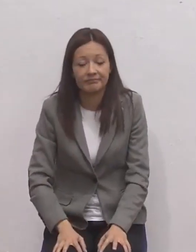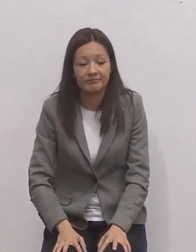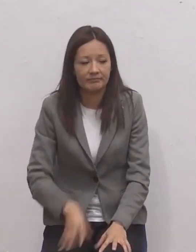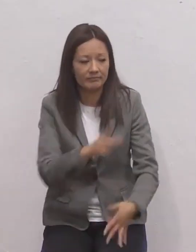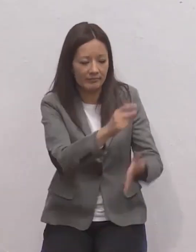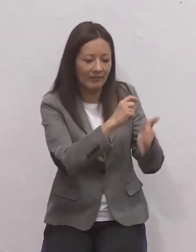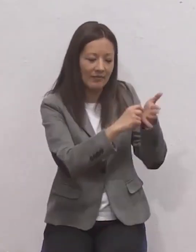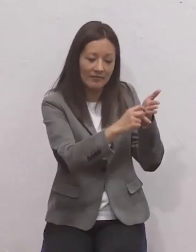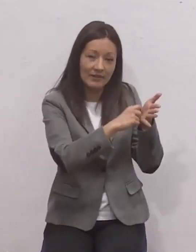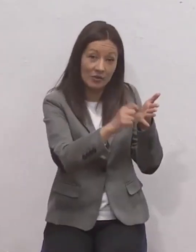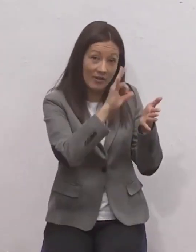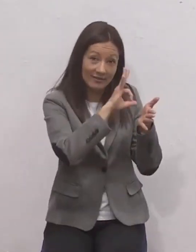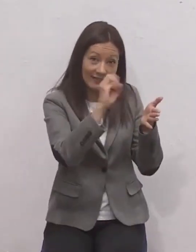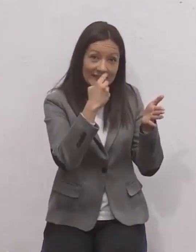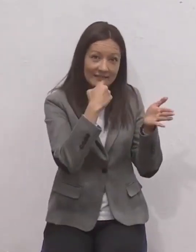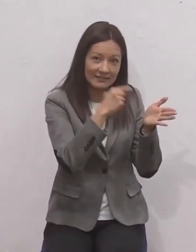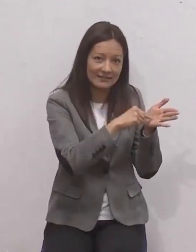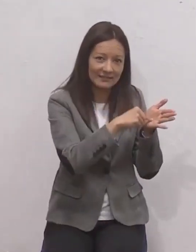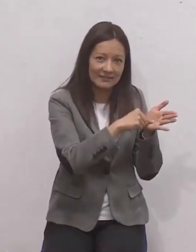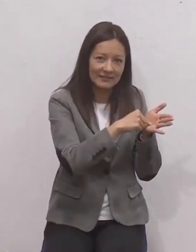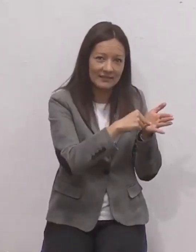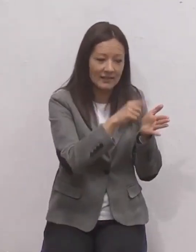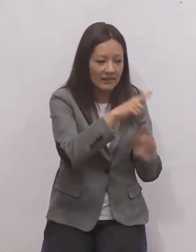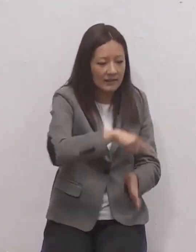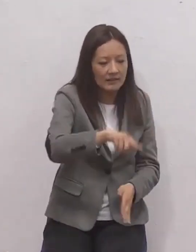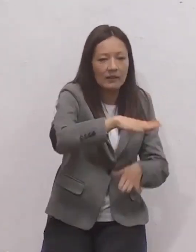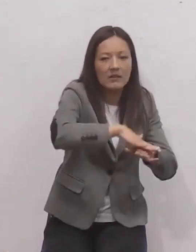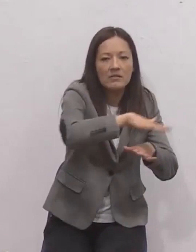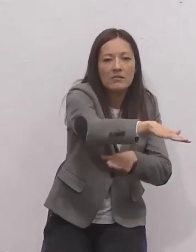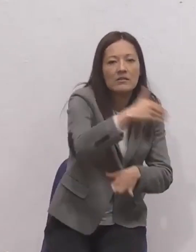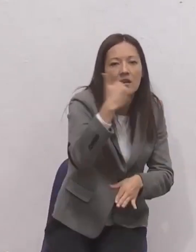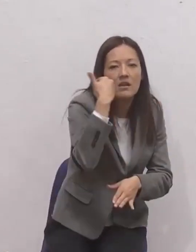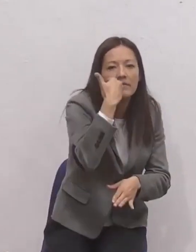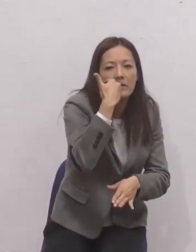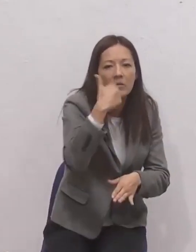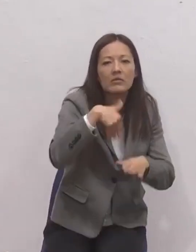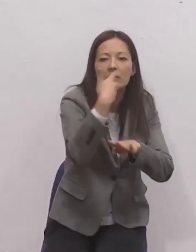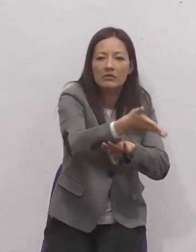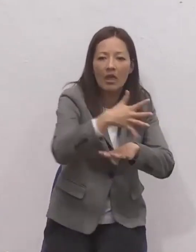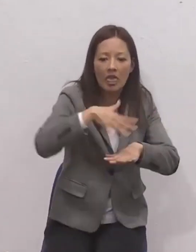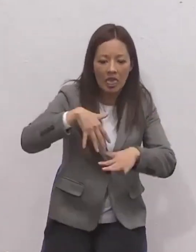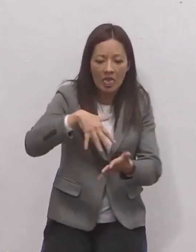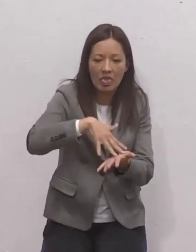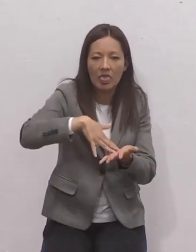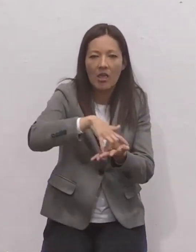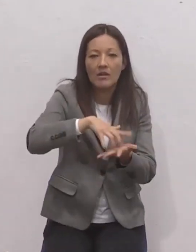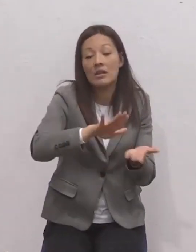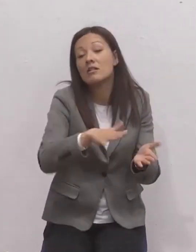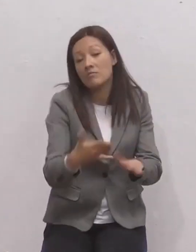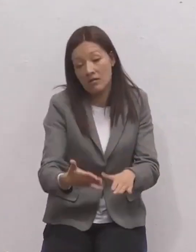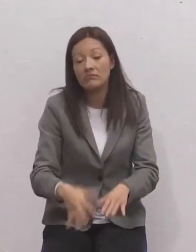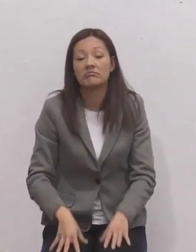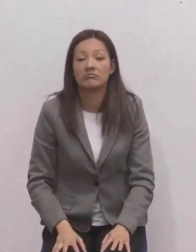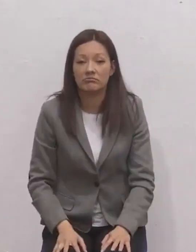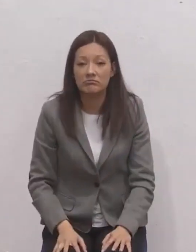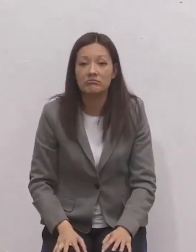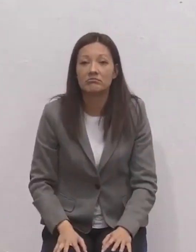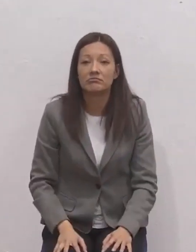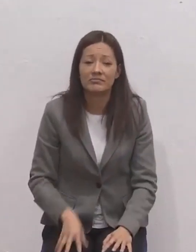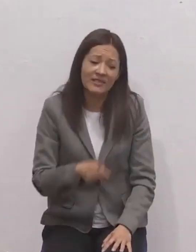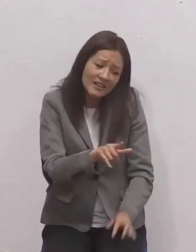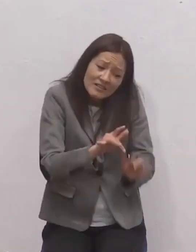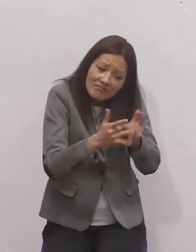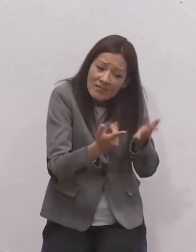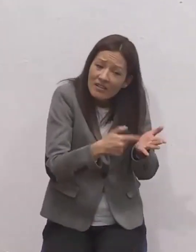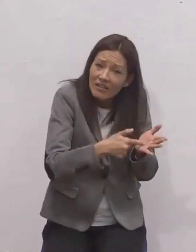dice el versículo 30, estarán enfermos, debilitados y van a morir. Esta es la